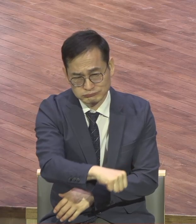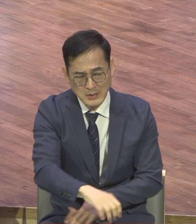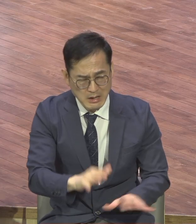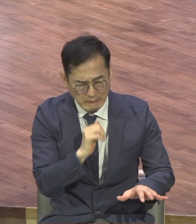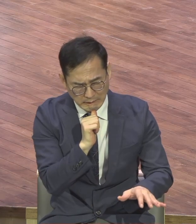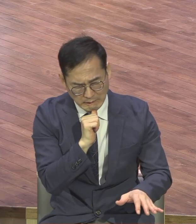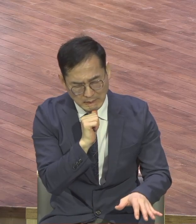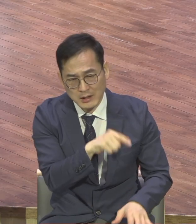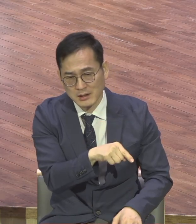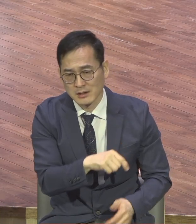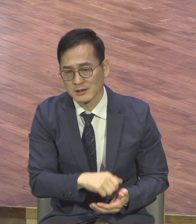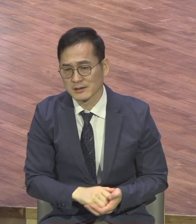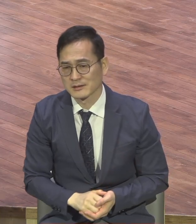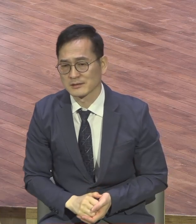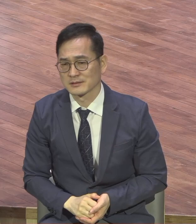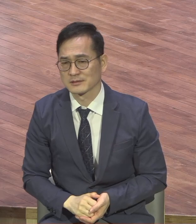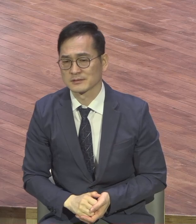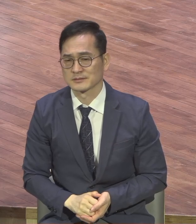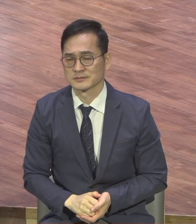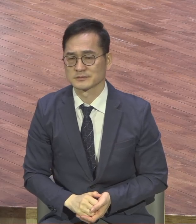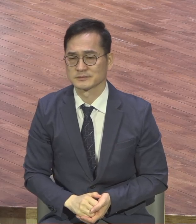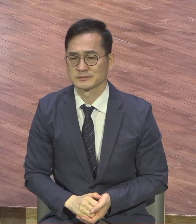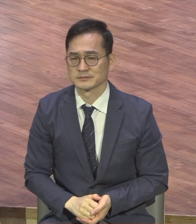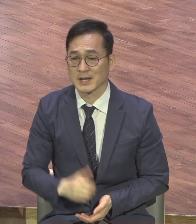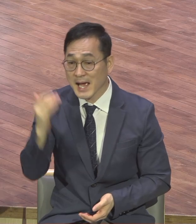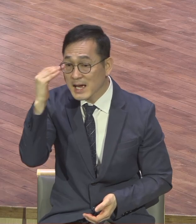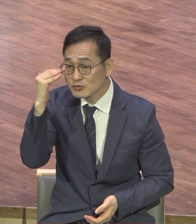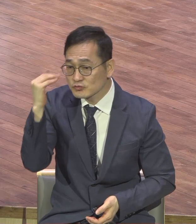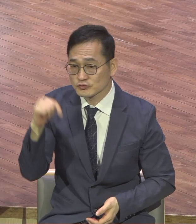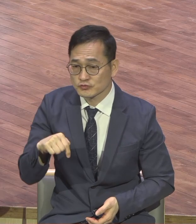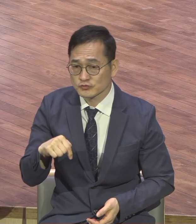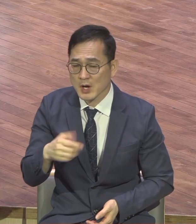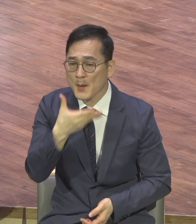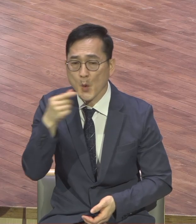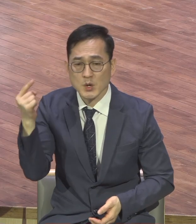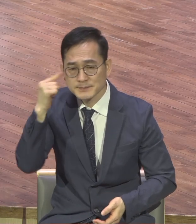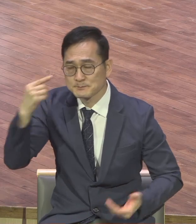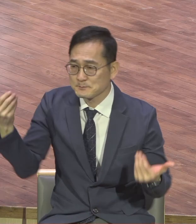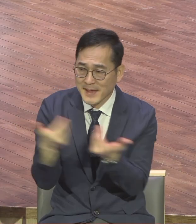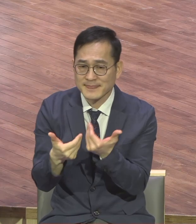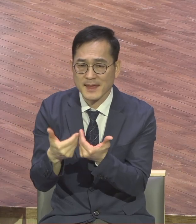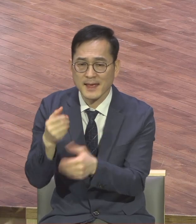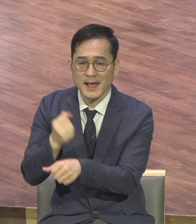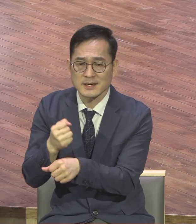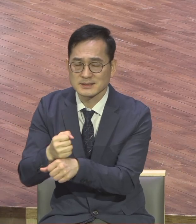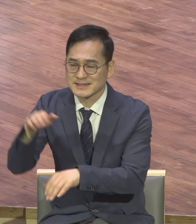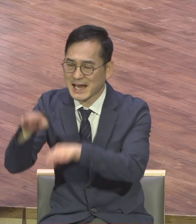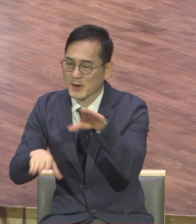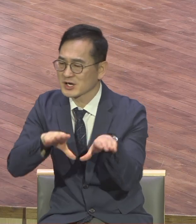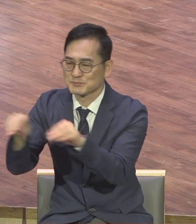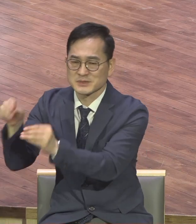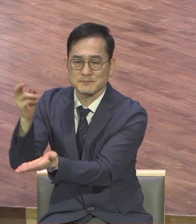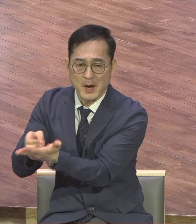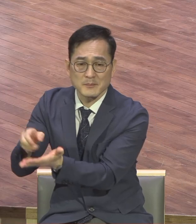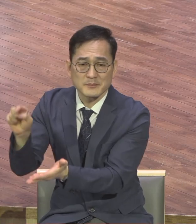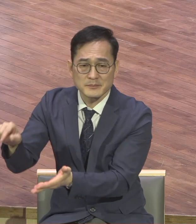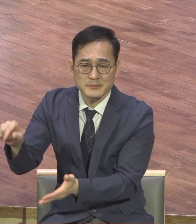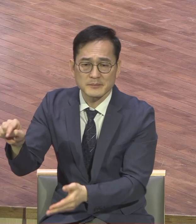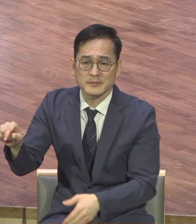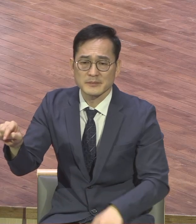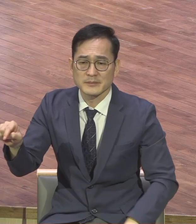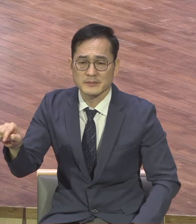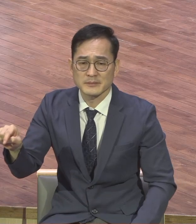또 우리나라에서는 복음과 뭐야 반대되는 차별금지법 같은 이런 정책, 이거 절대 통과되면 안